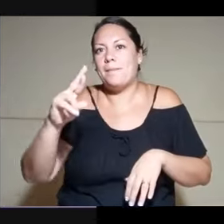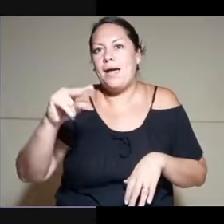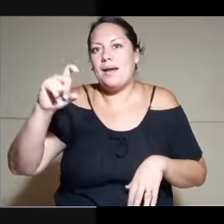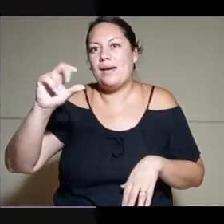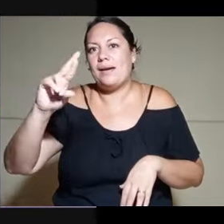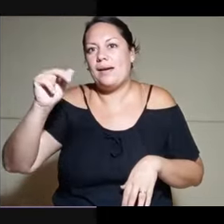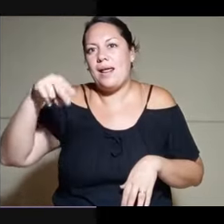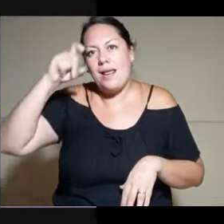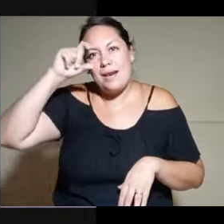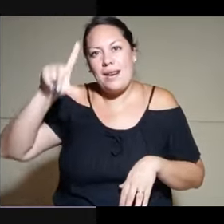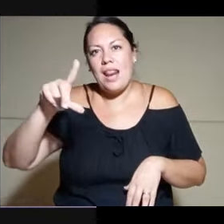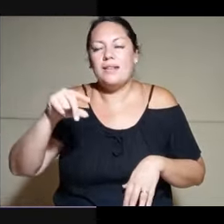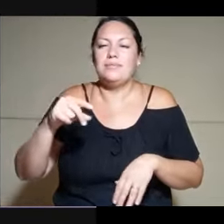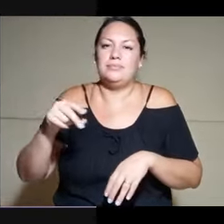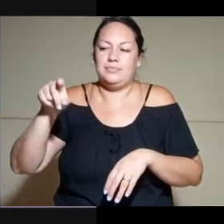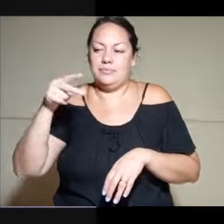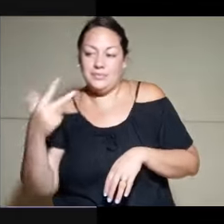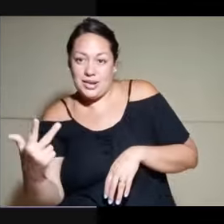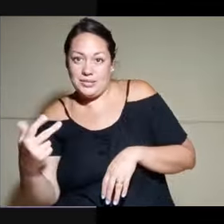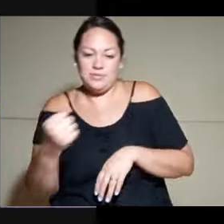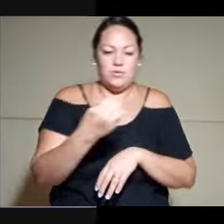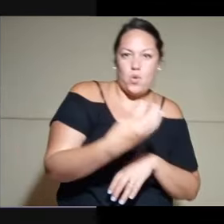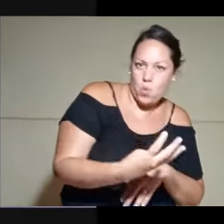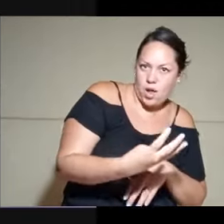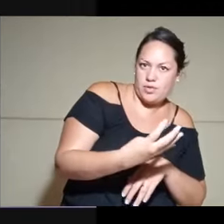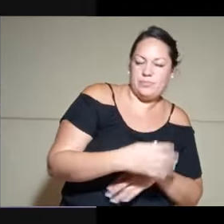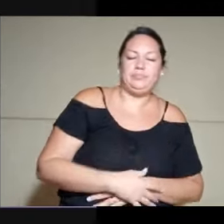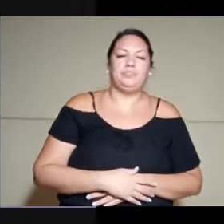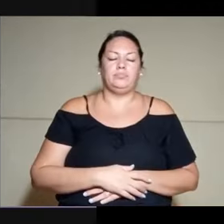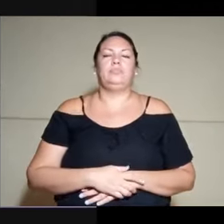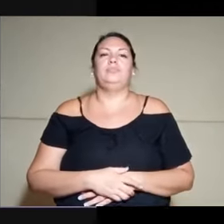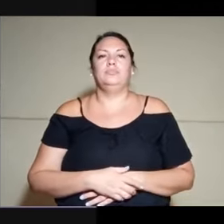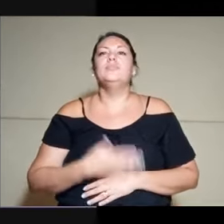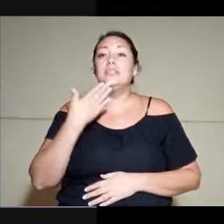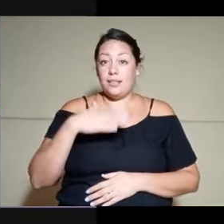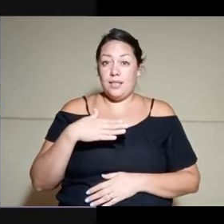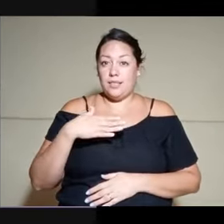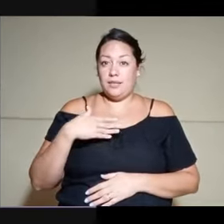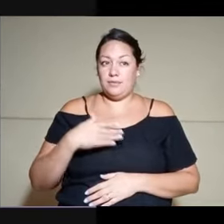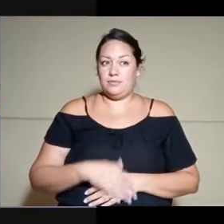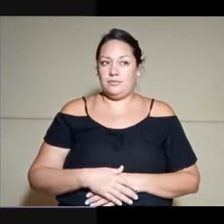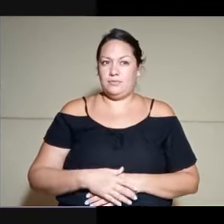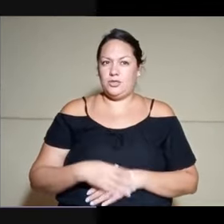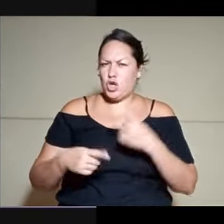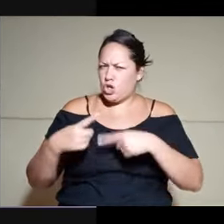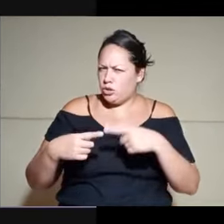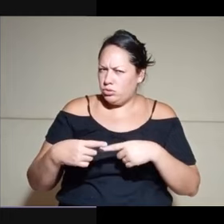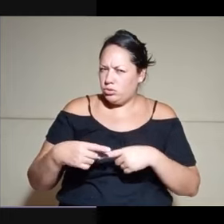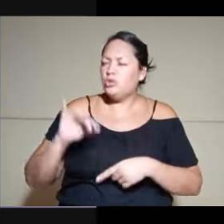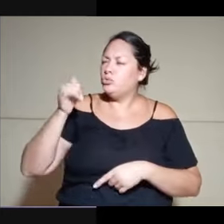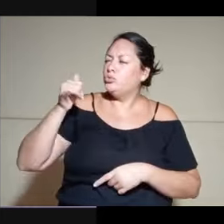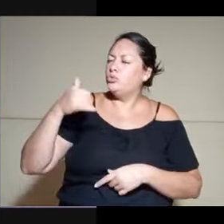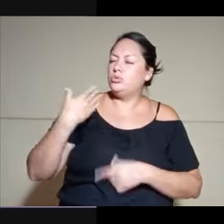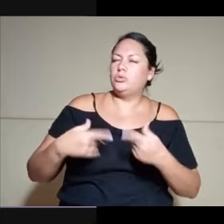y tenemos el nacimiento de 2 pares craneales más en el mesencéfalo, que son el par craneal 3 y el par craneal